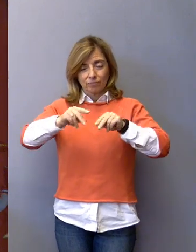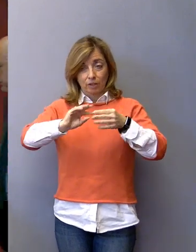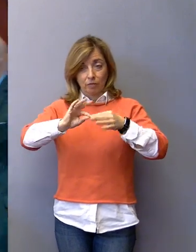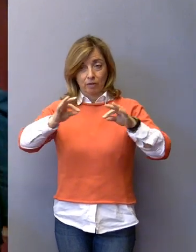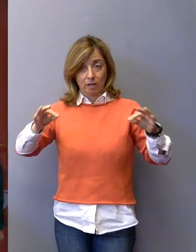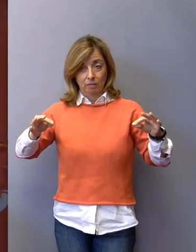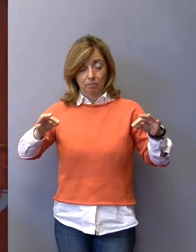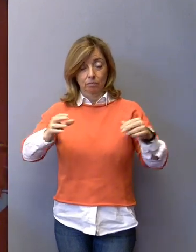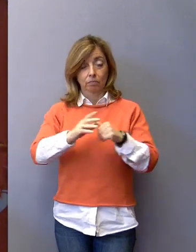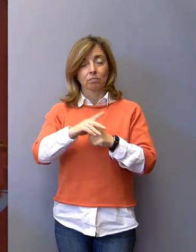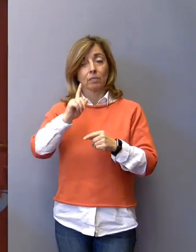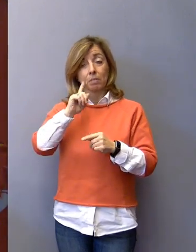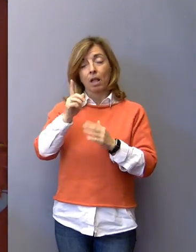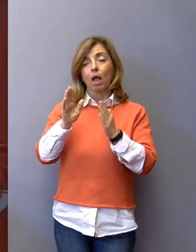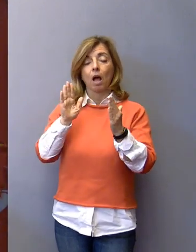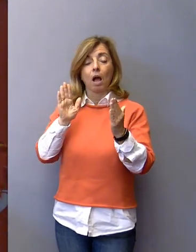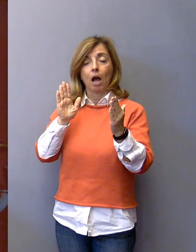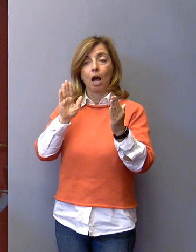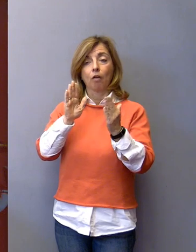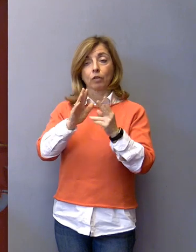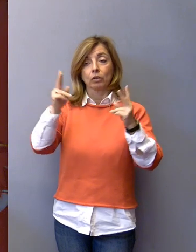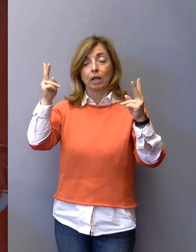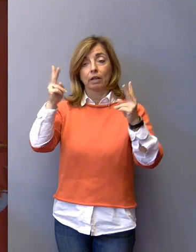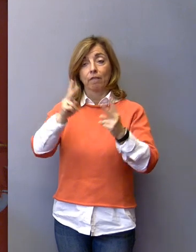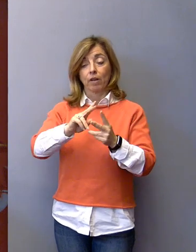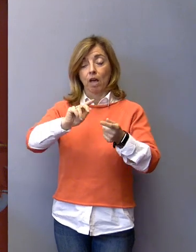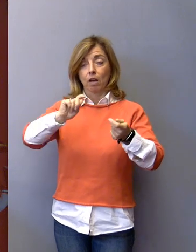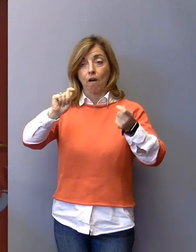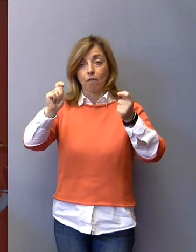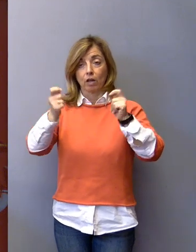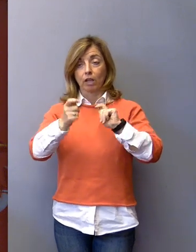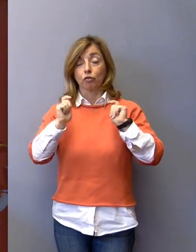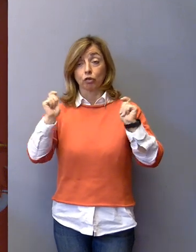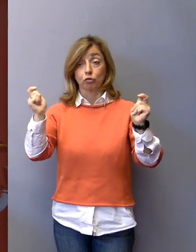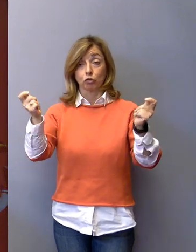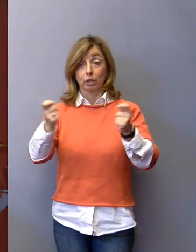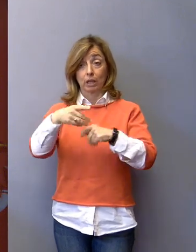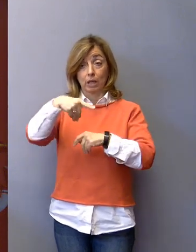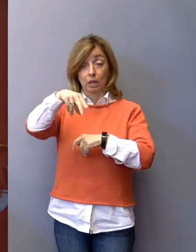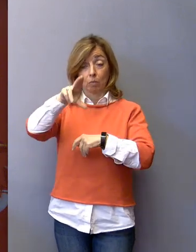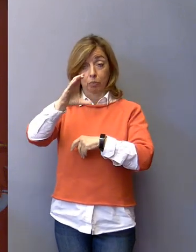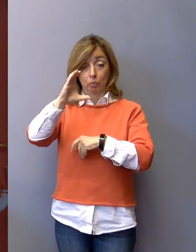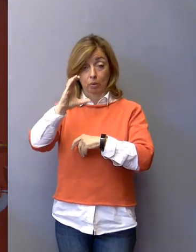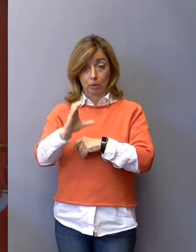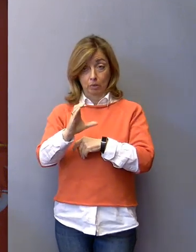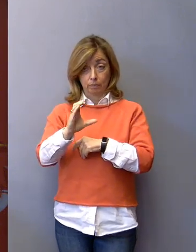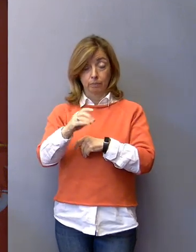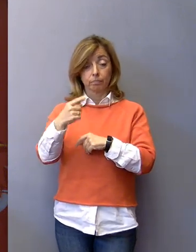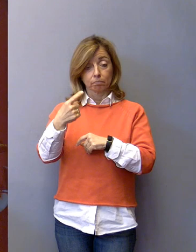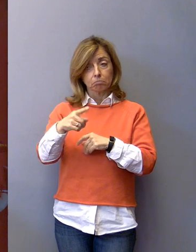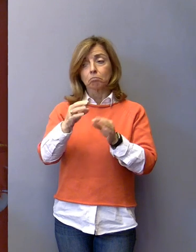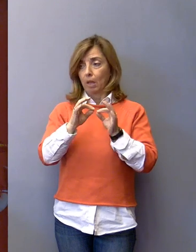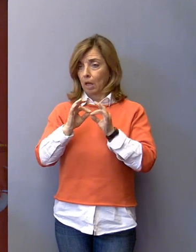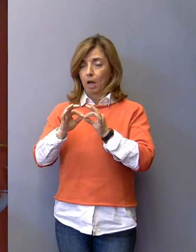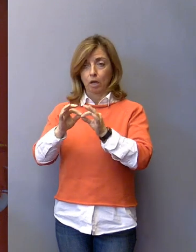sarebbe opportuno affrontare una vera variante generale del book quindi siamo assolutamente d'accordo sul fatto che debba